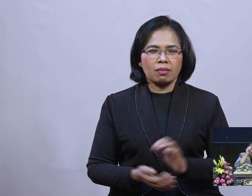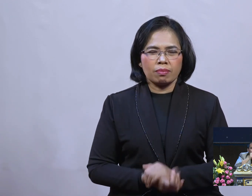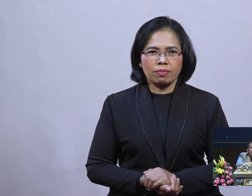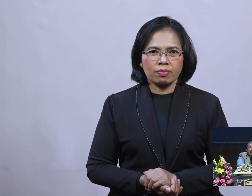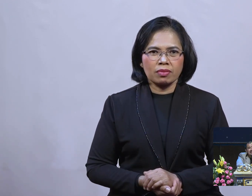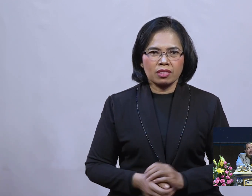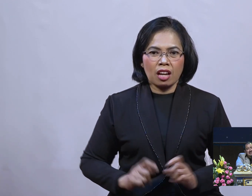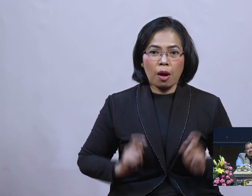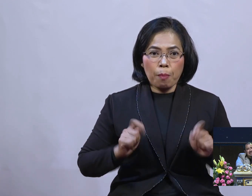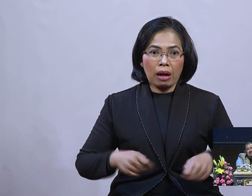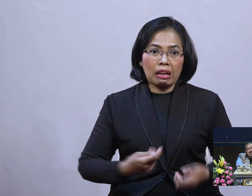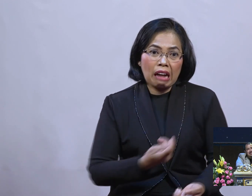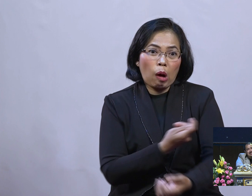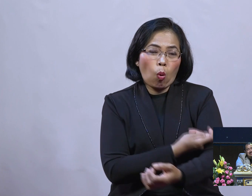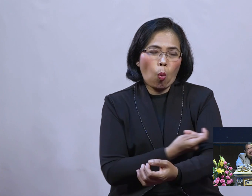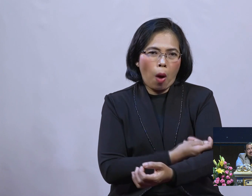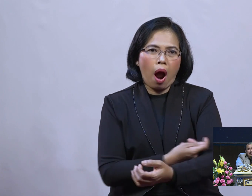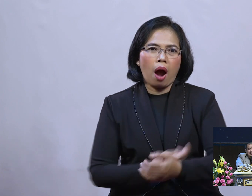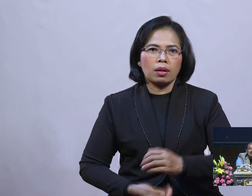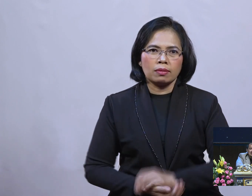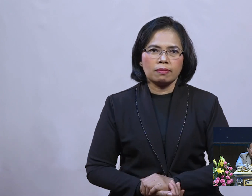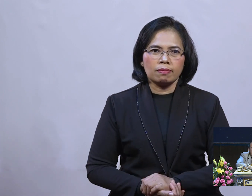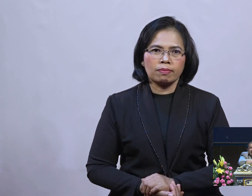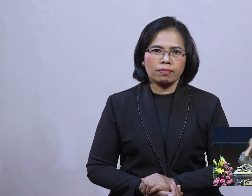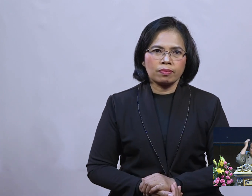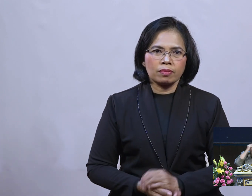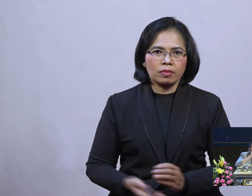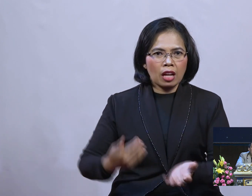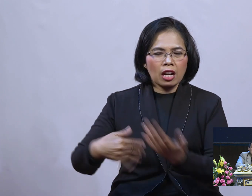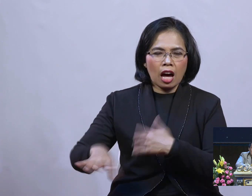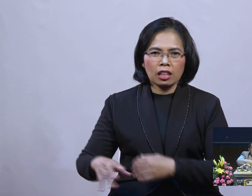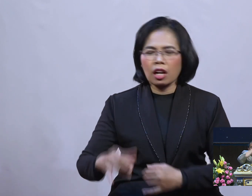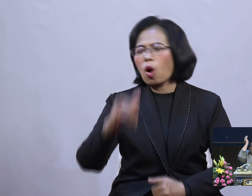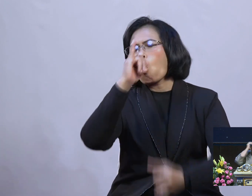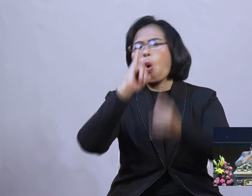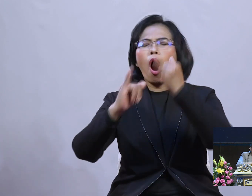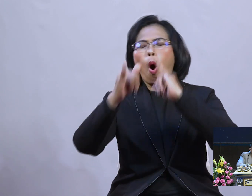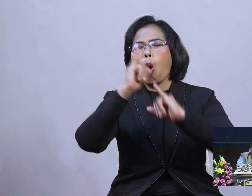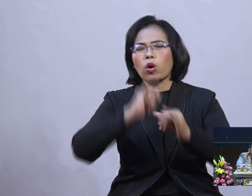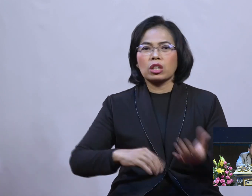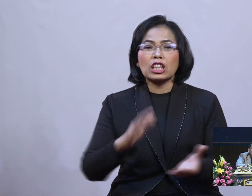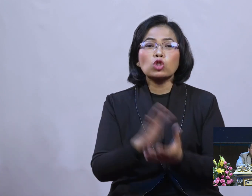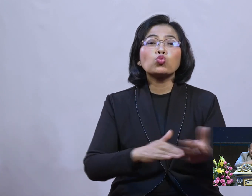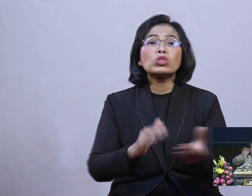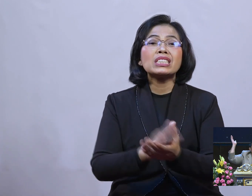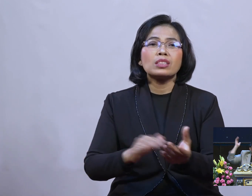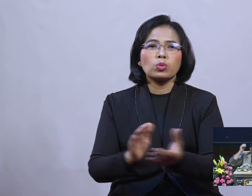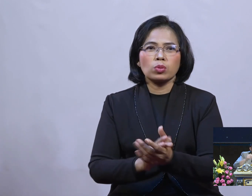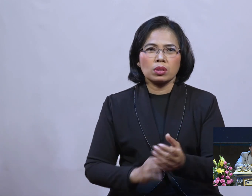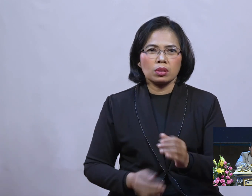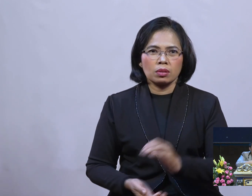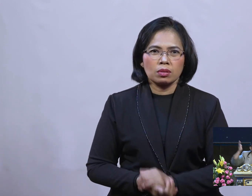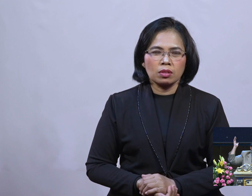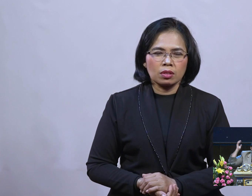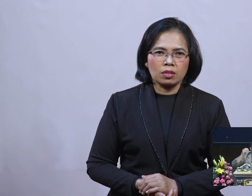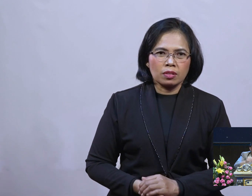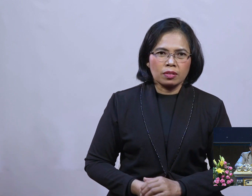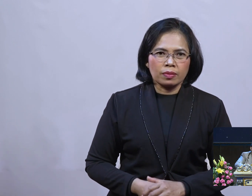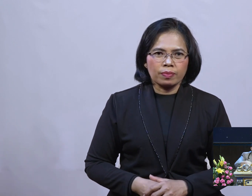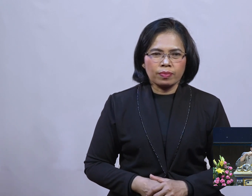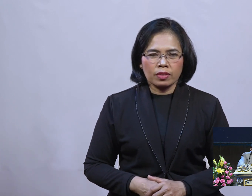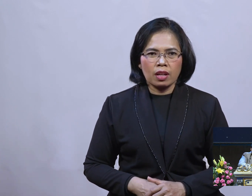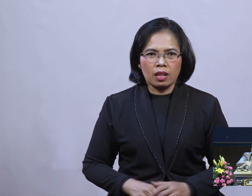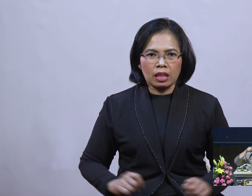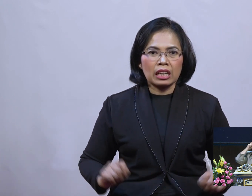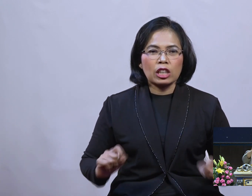Hai saya pakai narkoba di sela Rika alkohol saya lari ke judi saya lari ke kelab selain pada